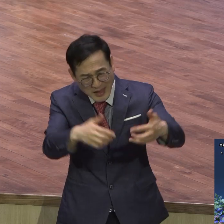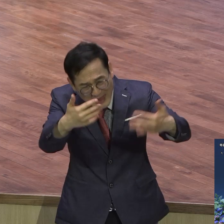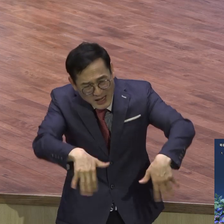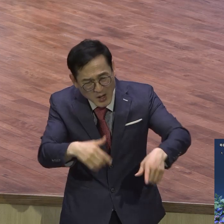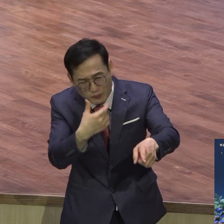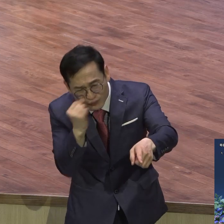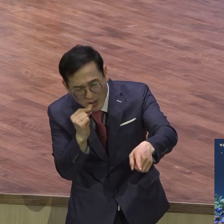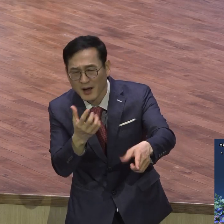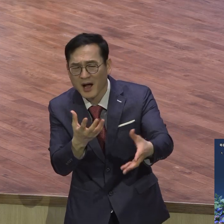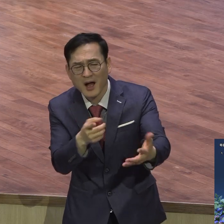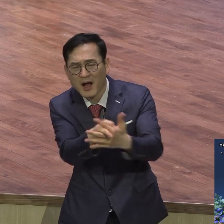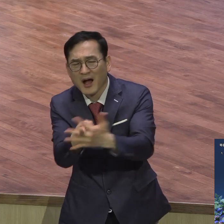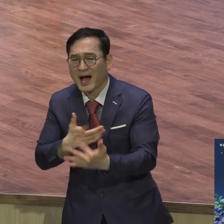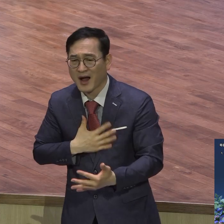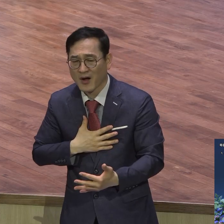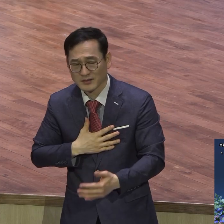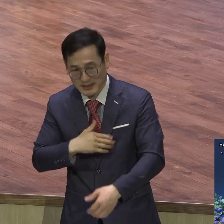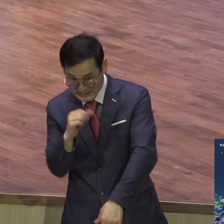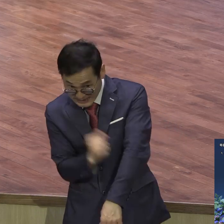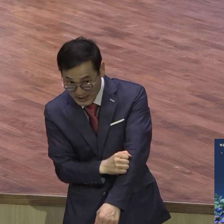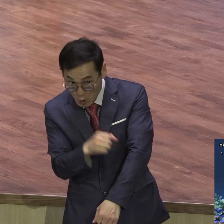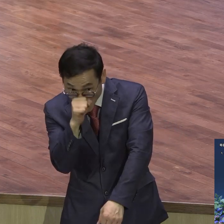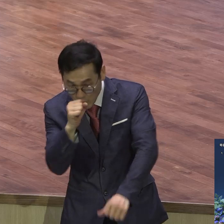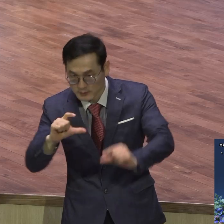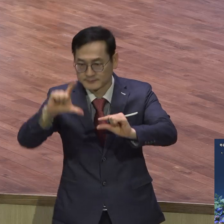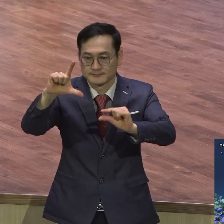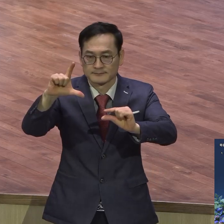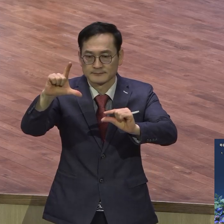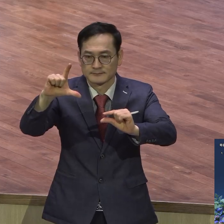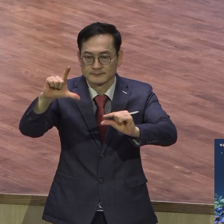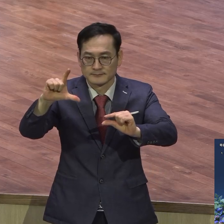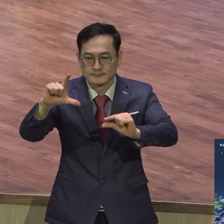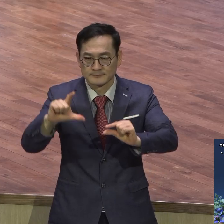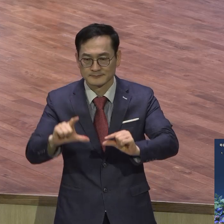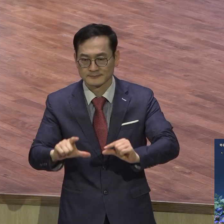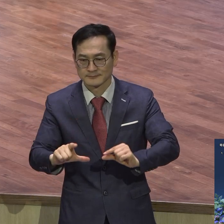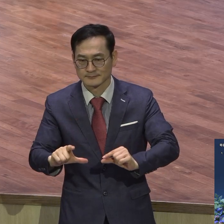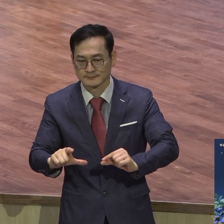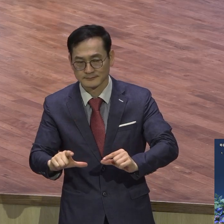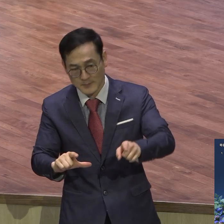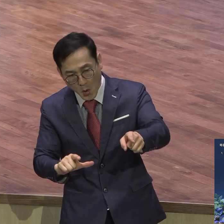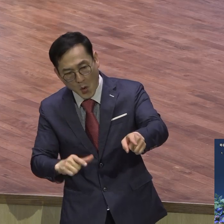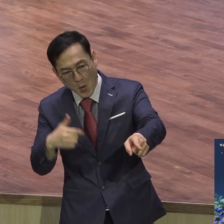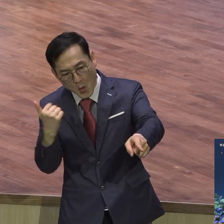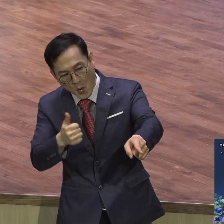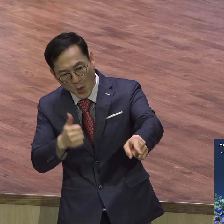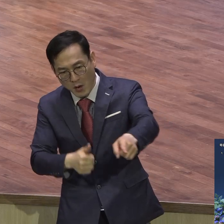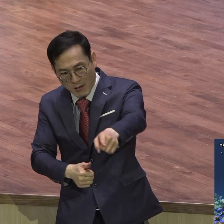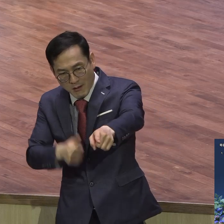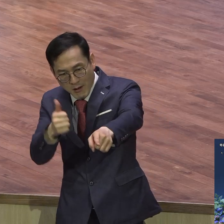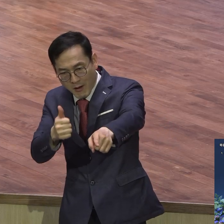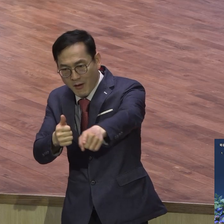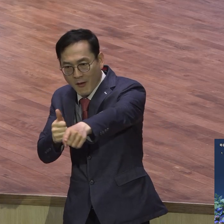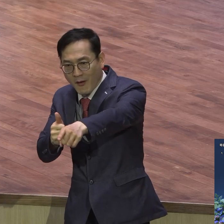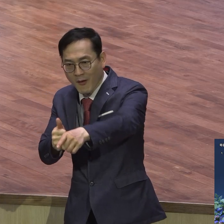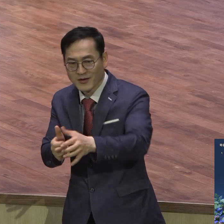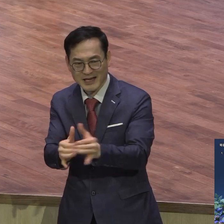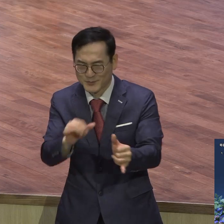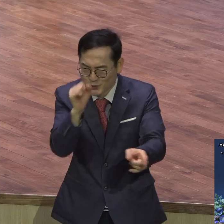있지만 장점이 매력적이지 사람이 다 매력적으로 보여요 사람을 너무 좋아해요